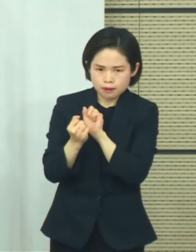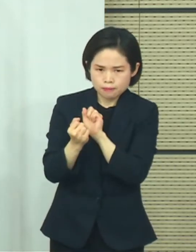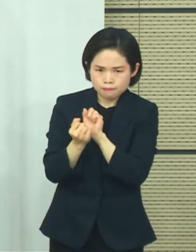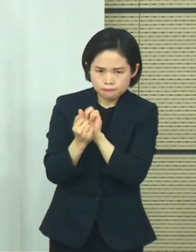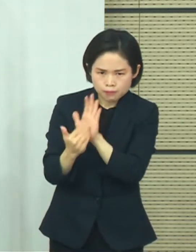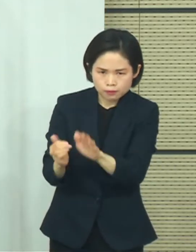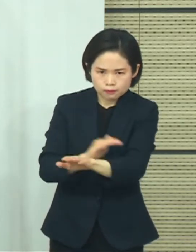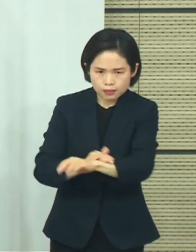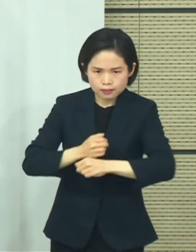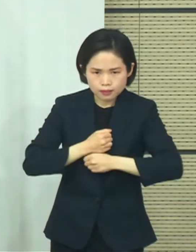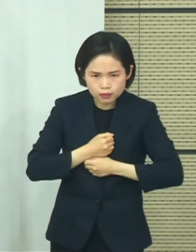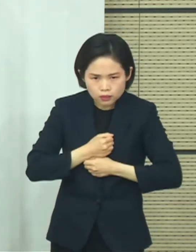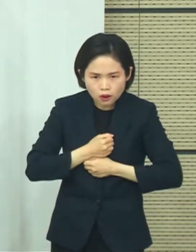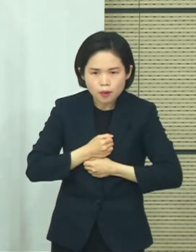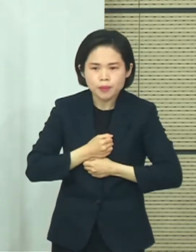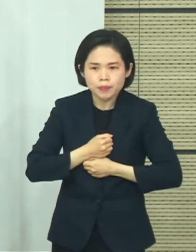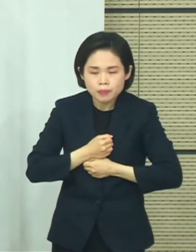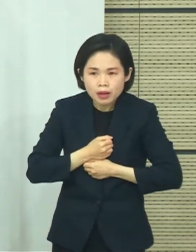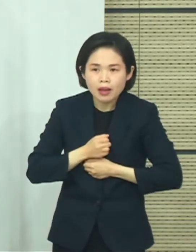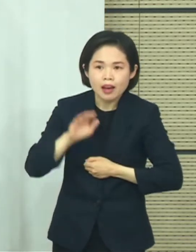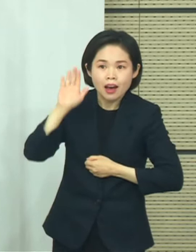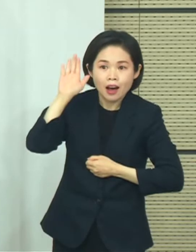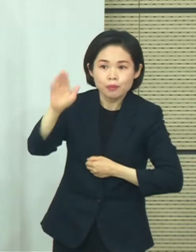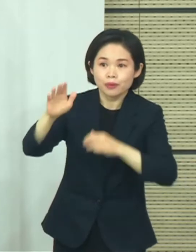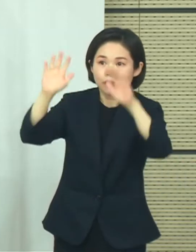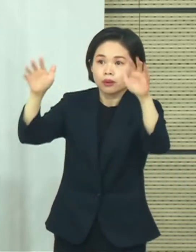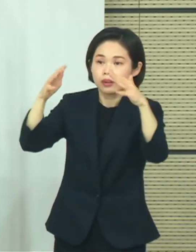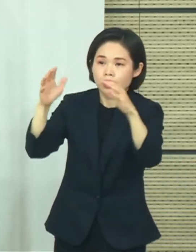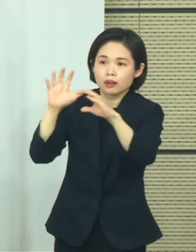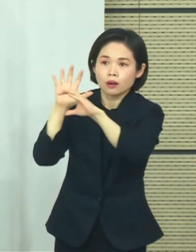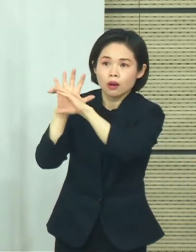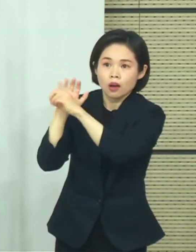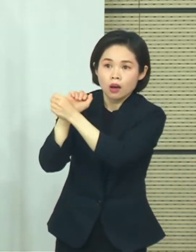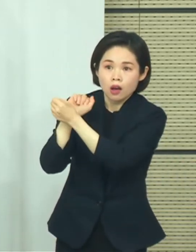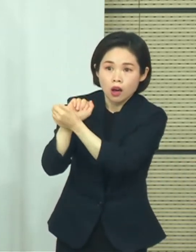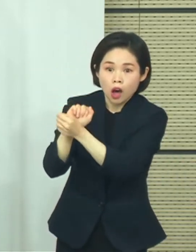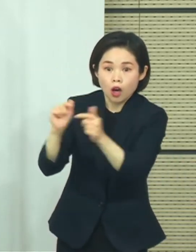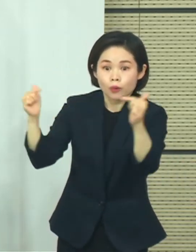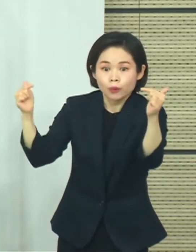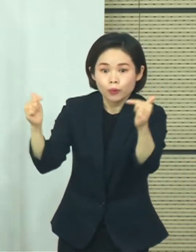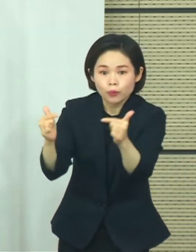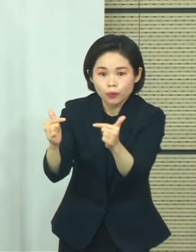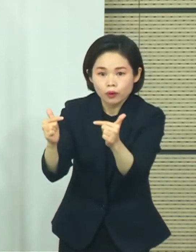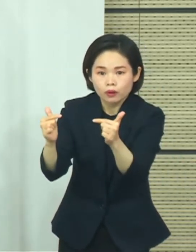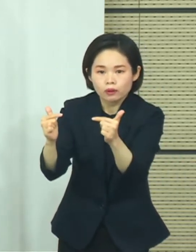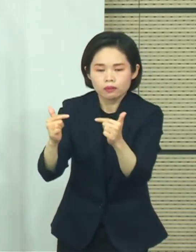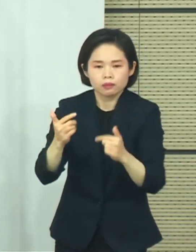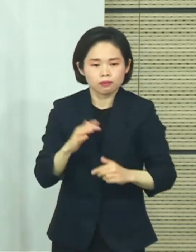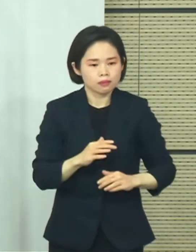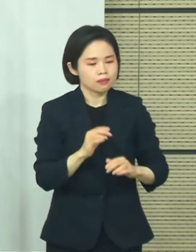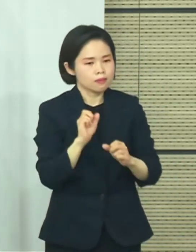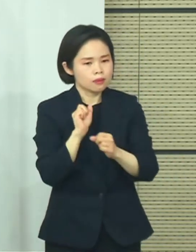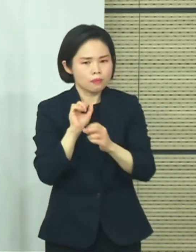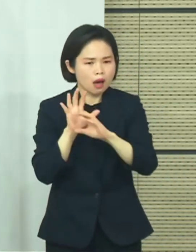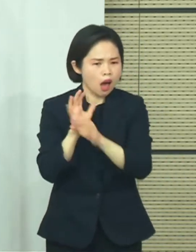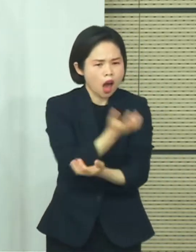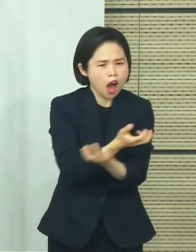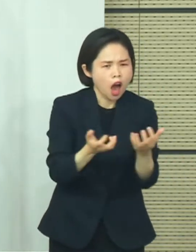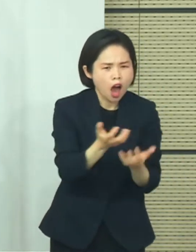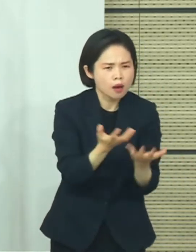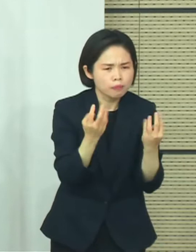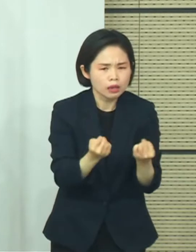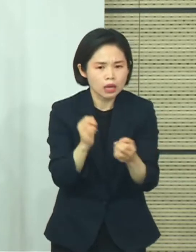가을철 다시 코론 알고 의 유행을 맞을지 호건 다시 생활 박력 체제로 전환할 수 있을지를